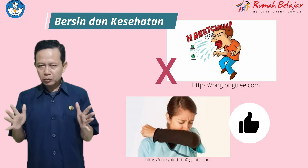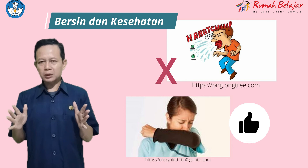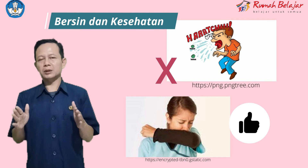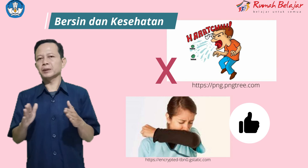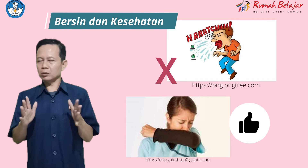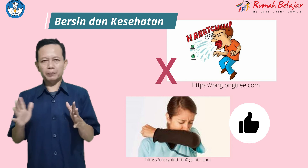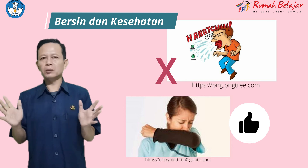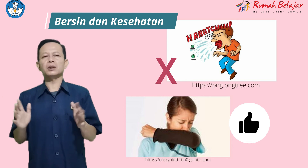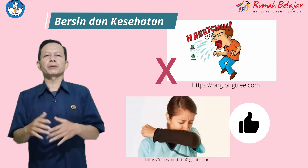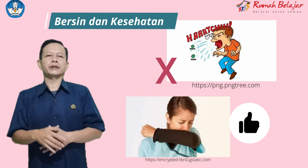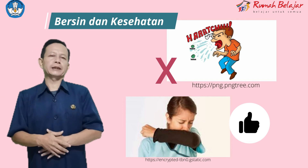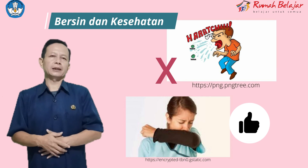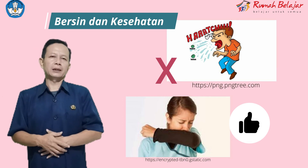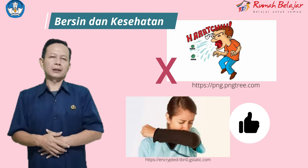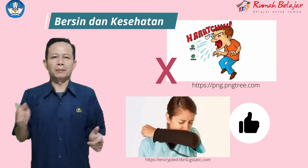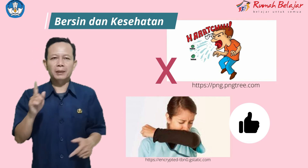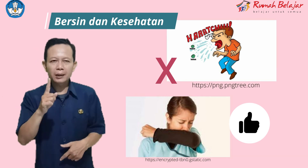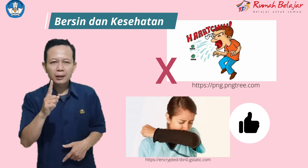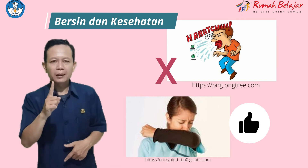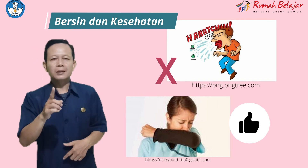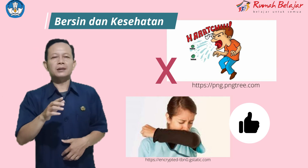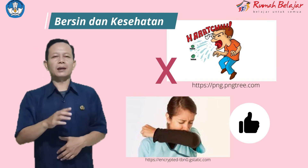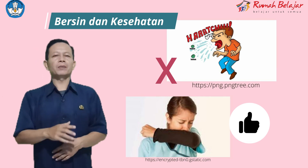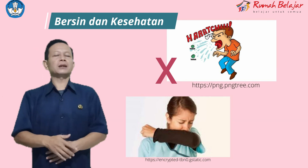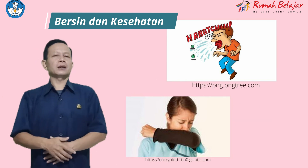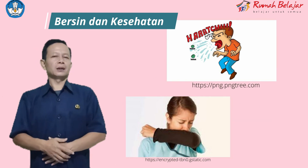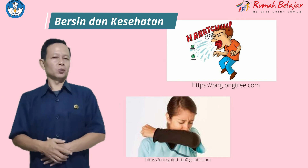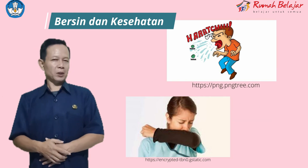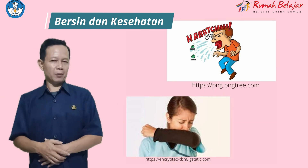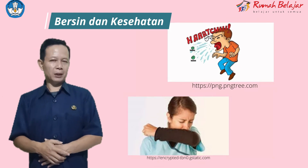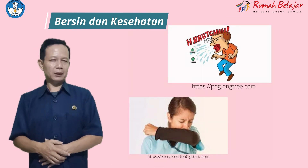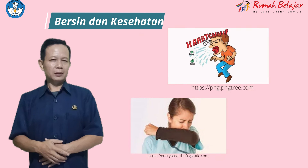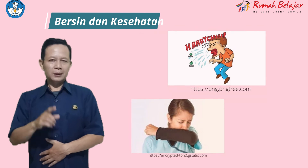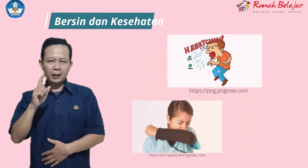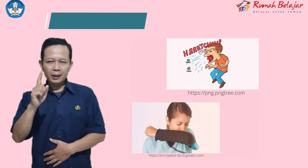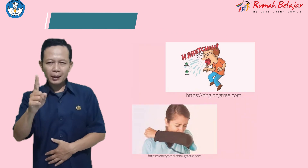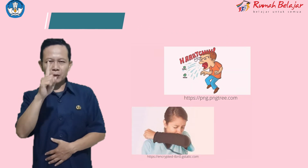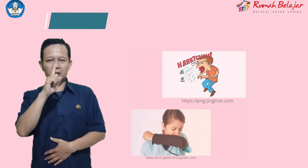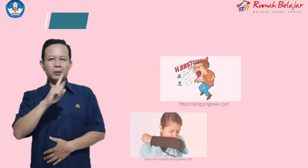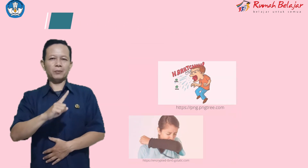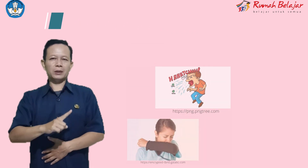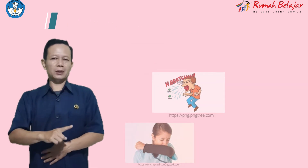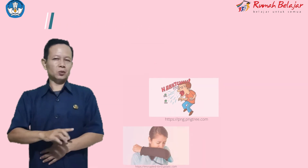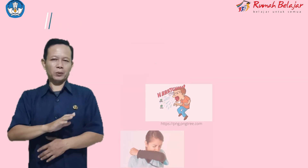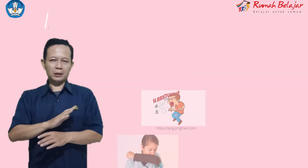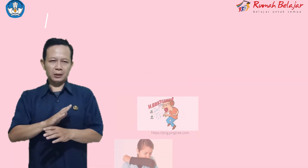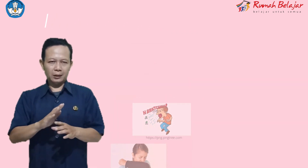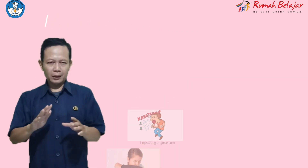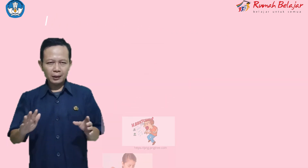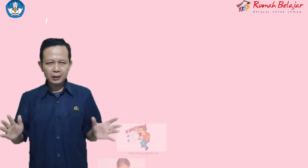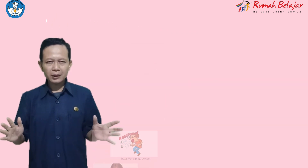masuk virus apa saja. Mari selamatkan hidup sahabat. Jaga proses pernapasan